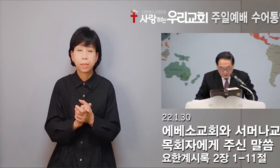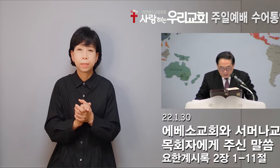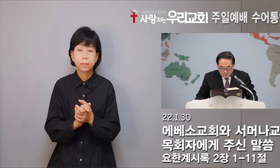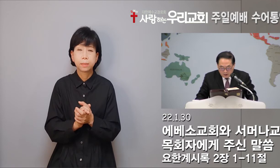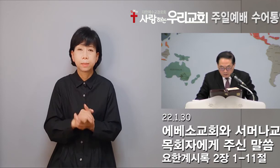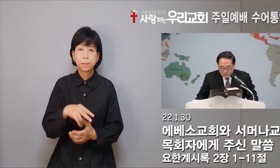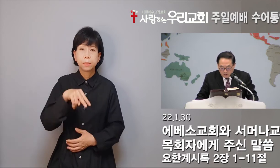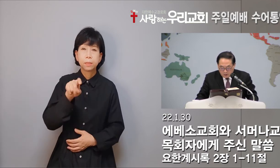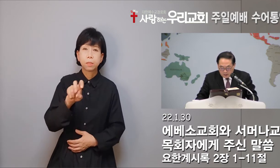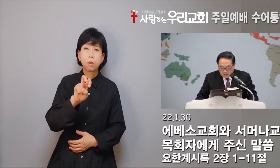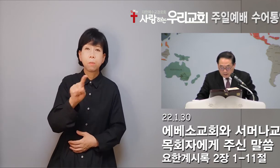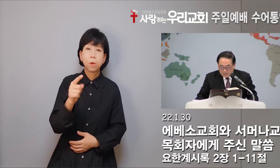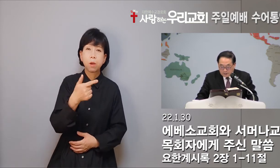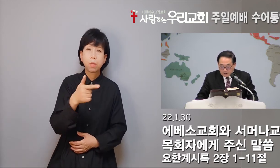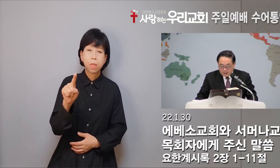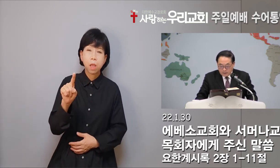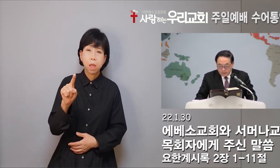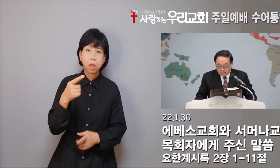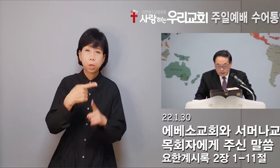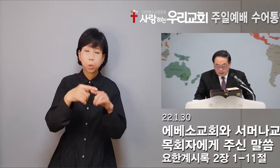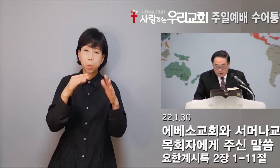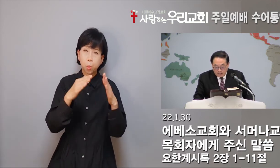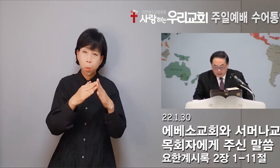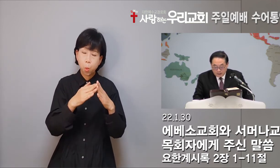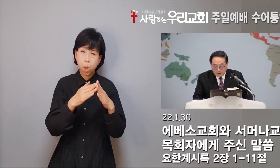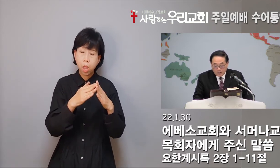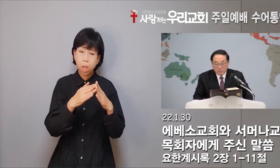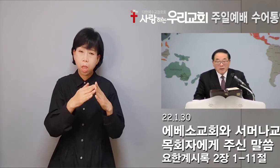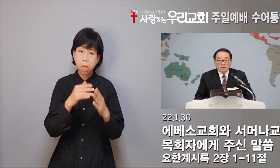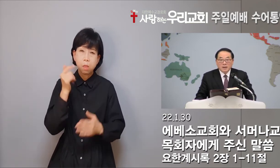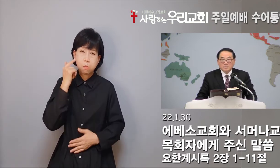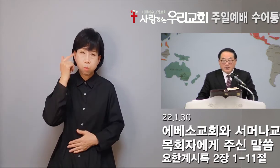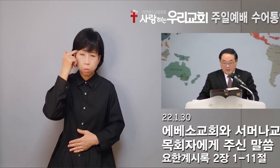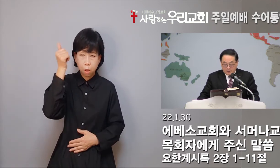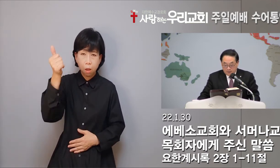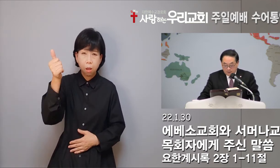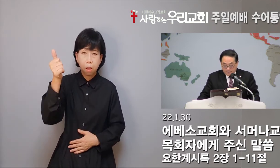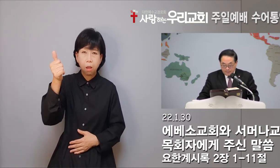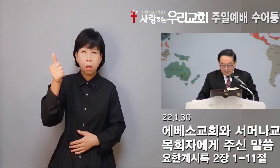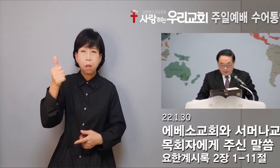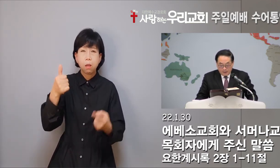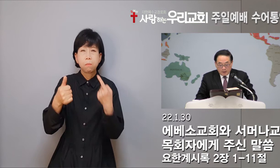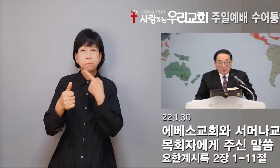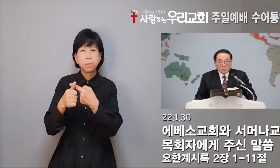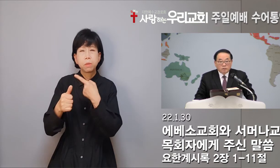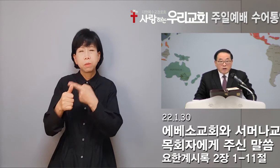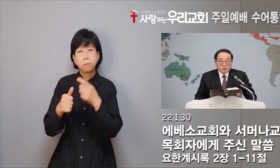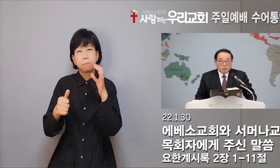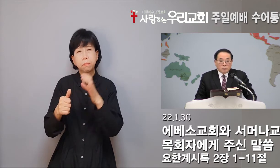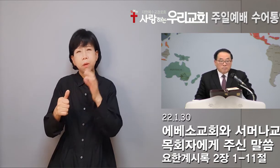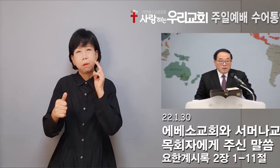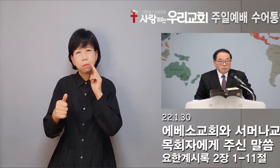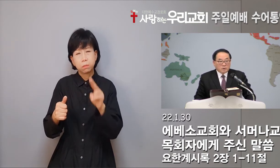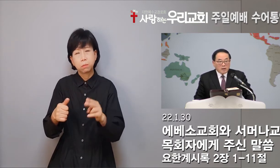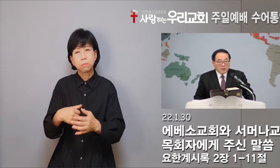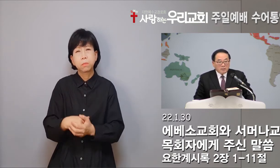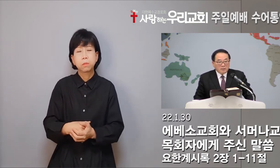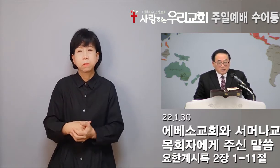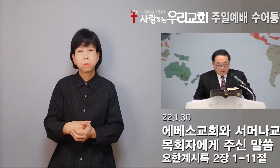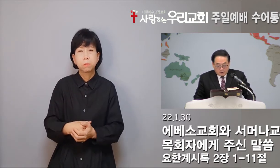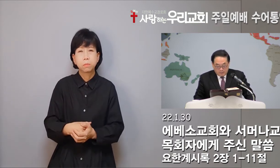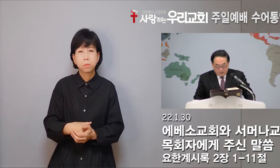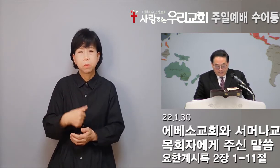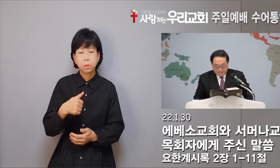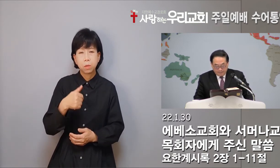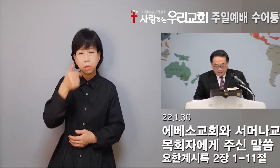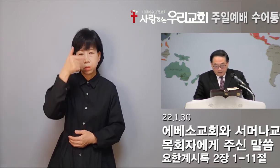아멘. 서문학교의 사자는 자칭 유대인이라 하는 자들의 회방을 많이 받았습니다. 구약교는 매우 타락했던